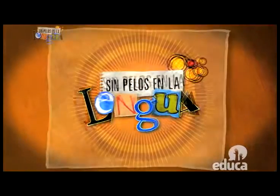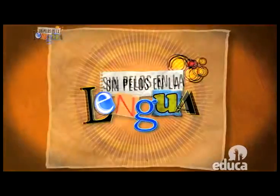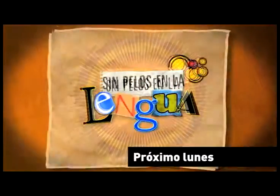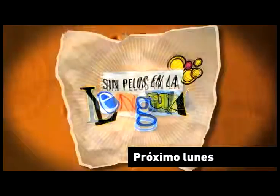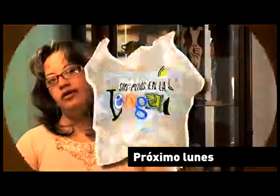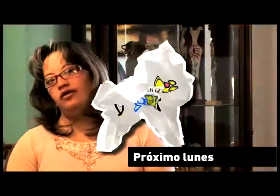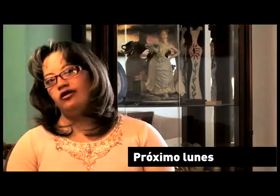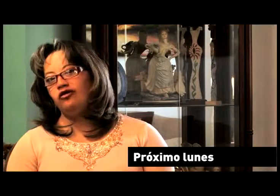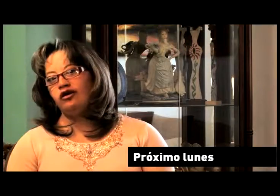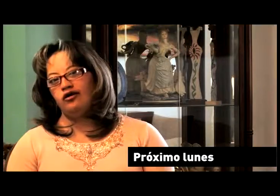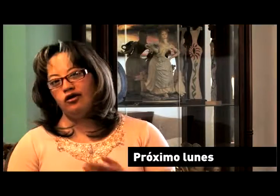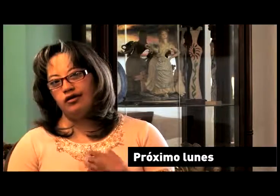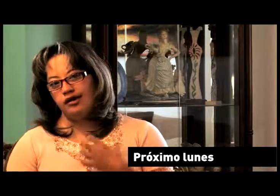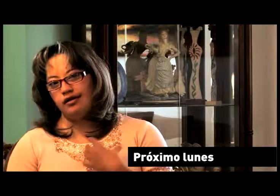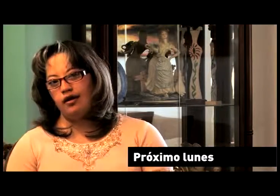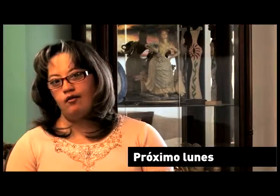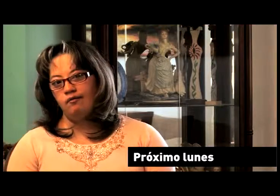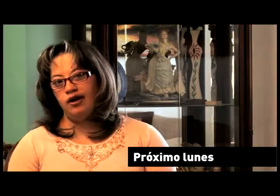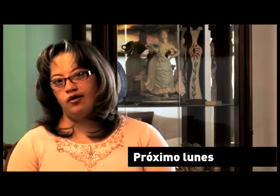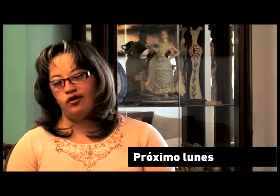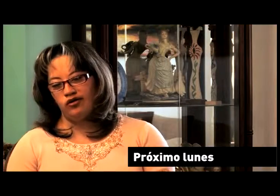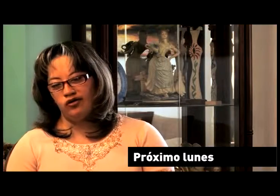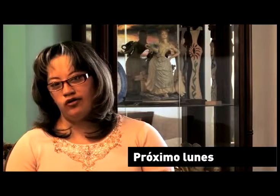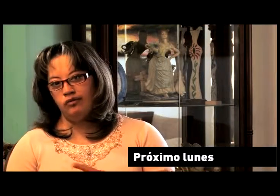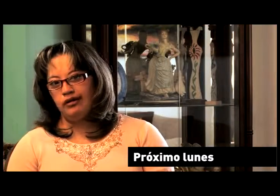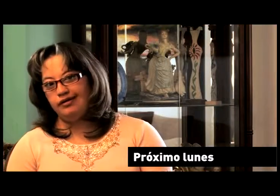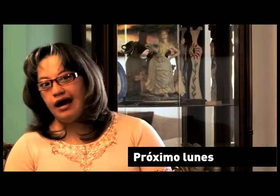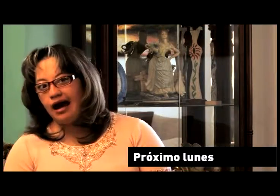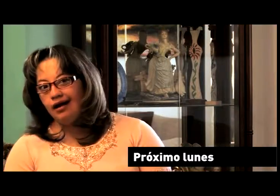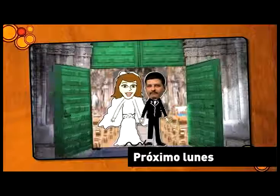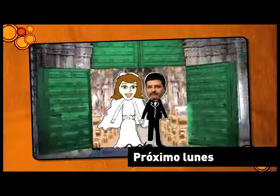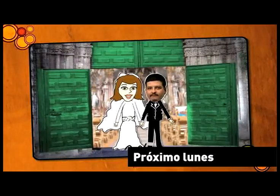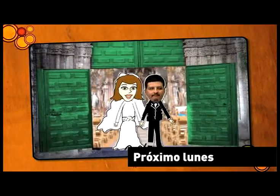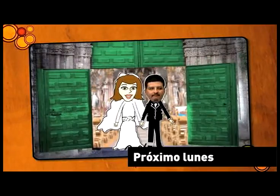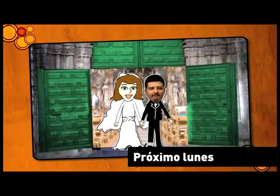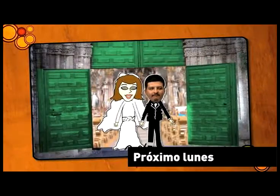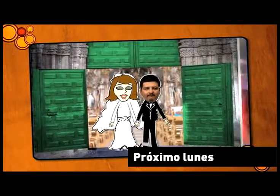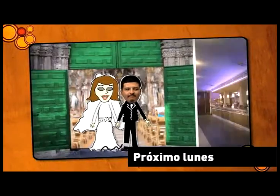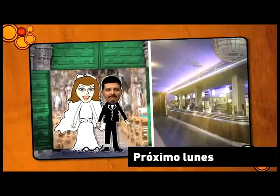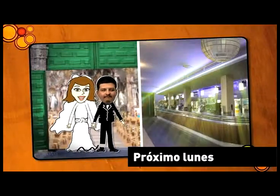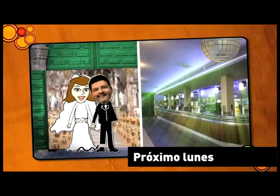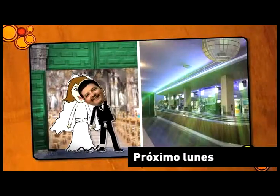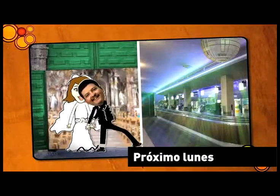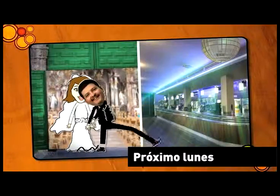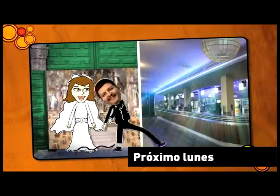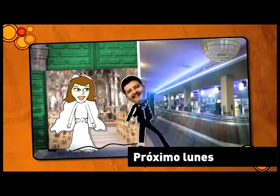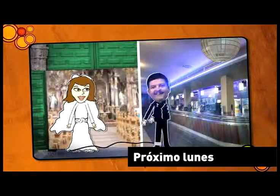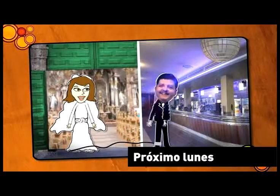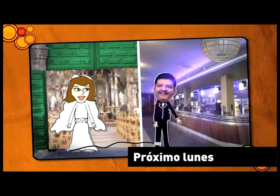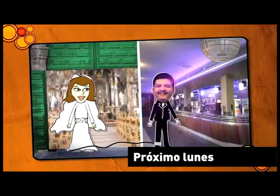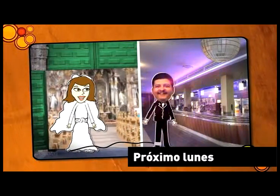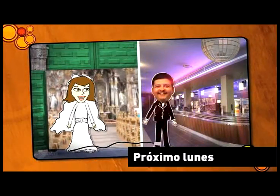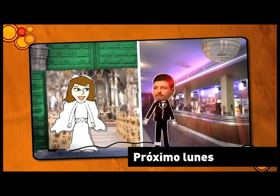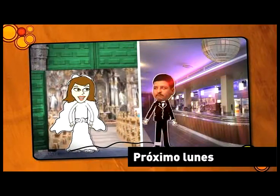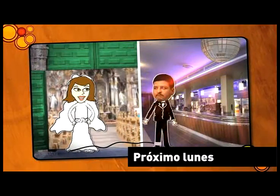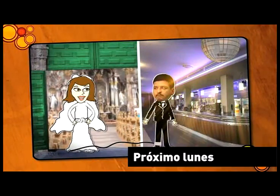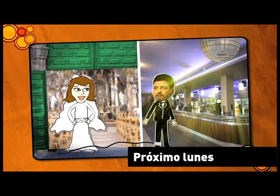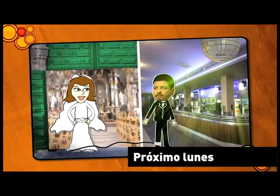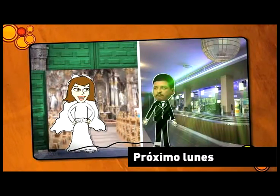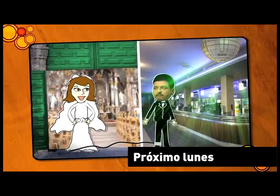Yo me siento que soy niña Down, pero yo soy especial. Casado es más difícil. No se puede